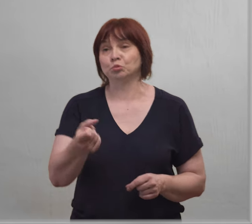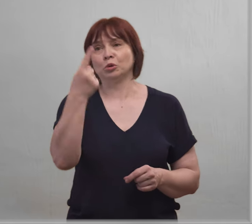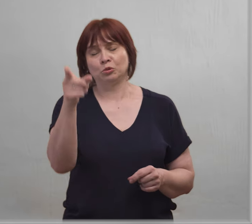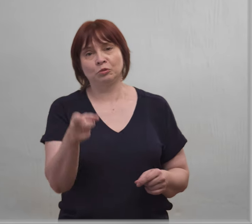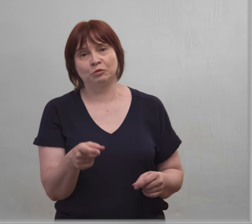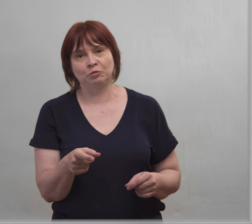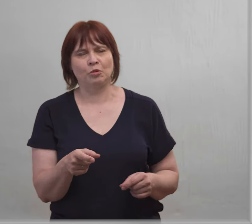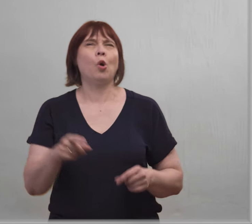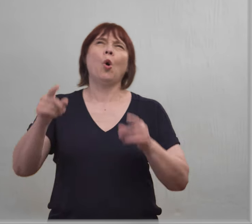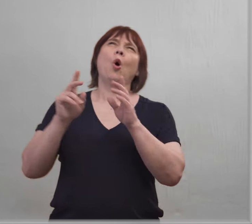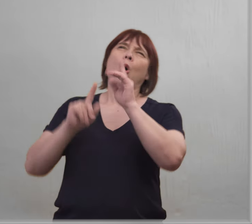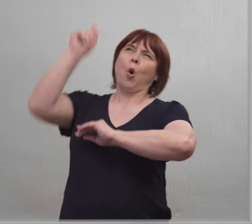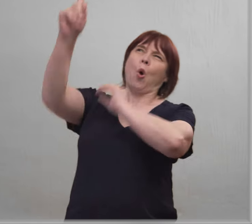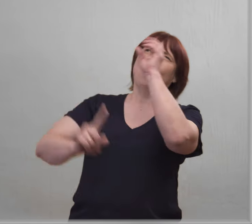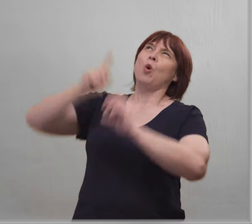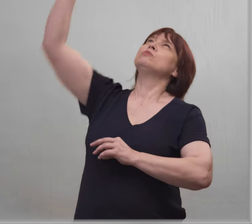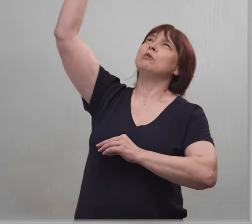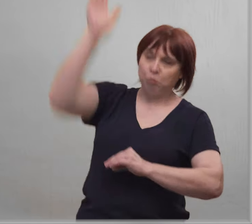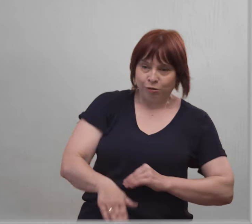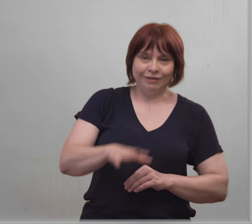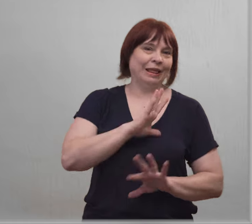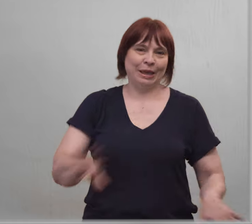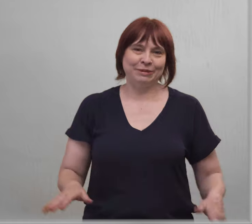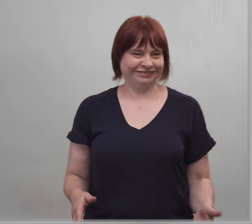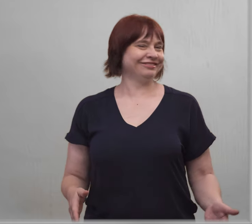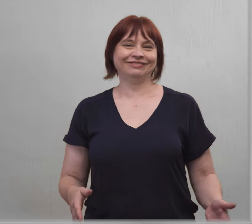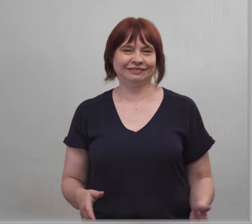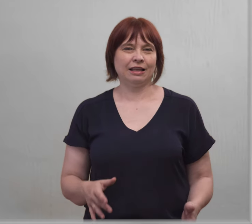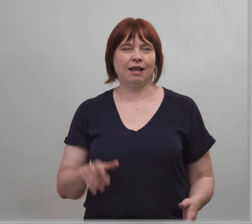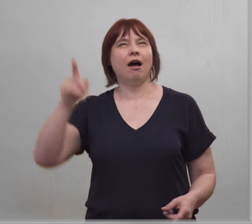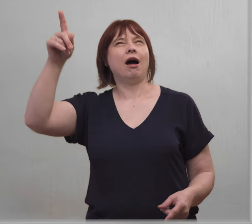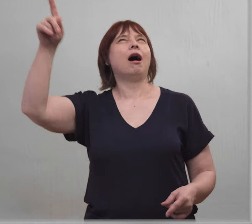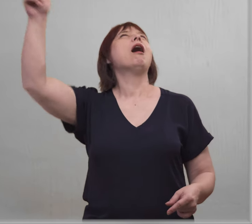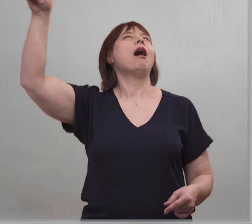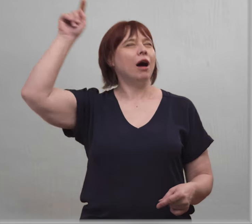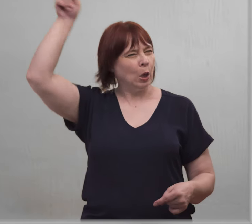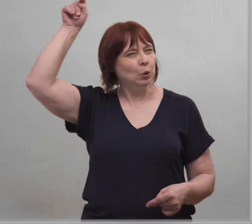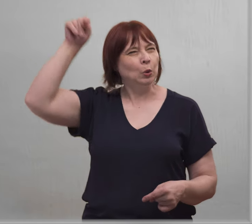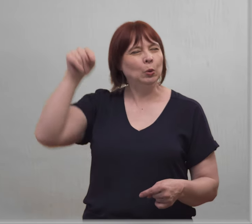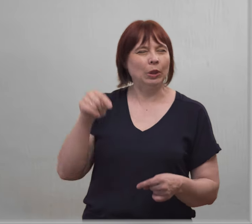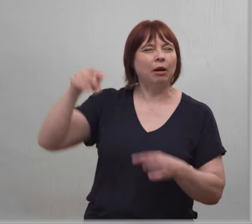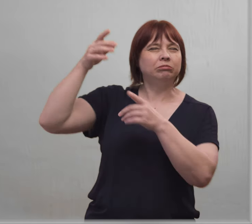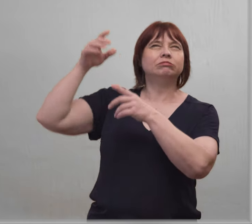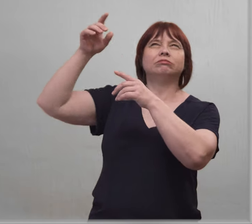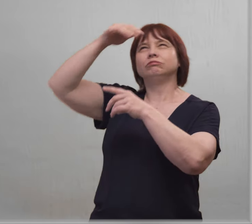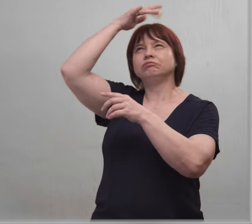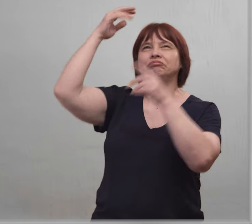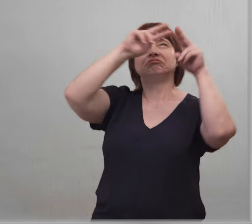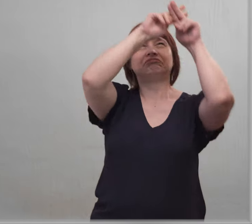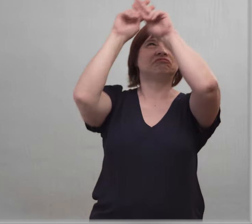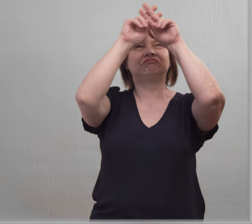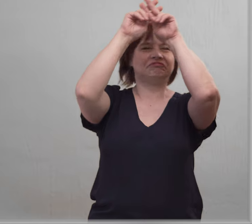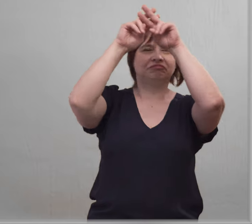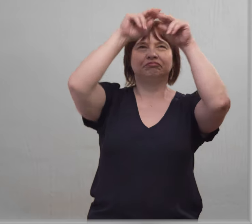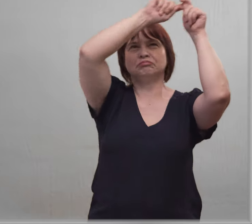Откуда? Он не прилетел с космоса. Хотя есть теории, что это инопланетяне поделились знаниями, и Стив